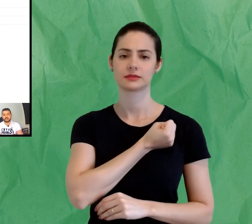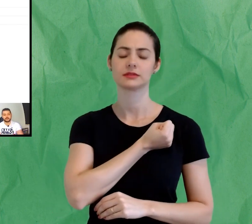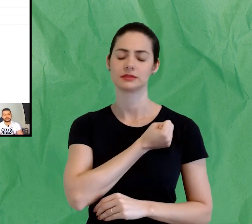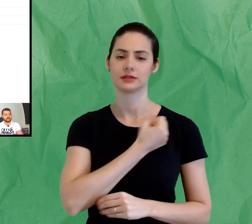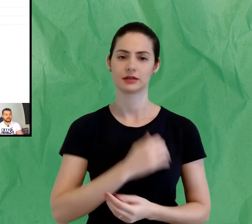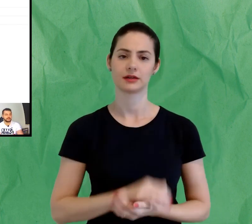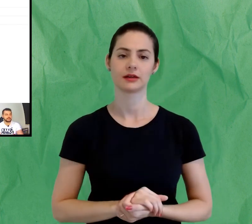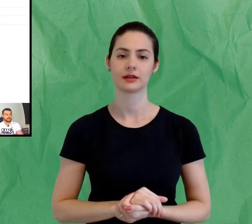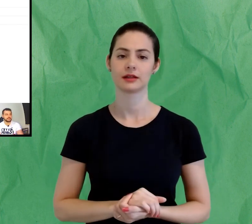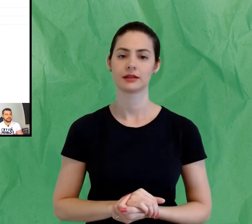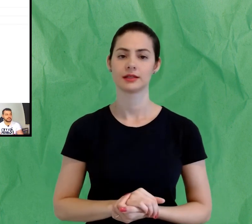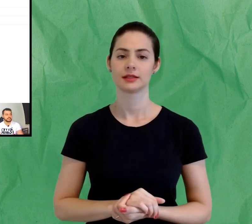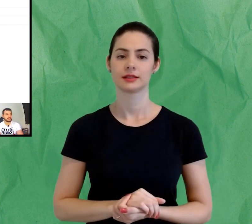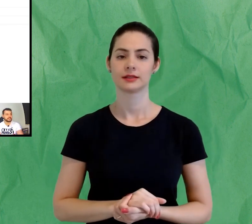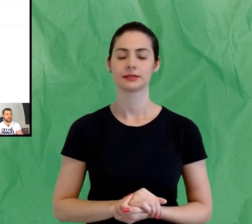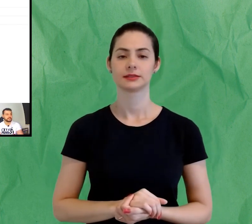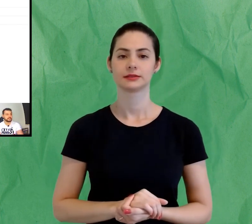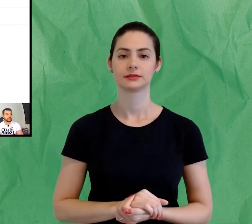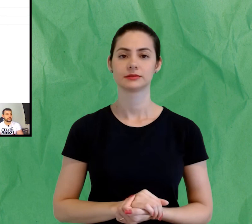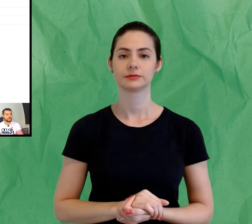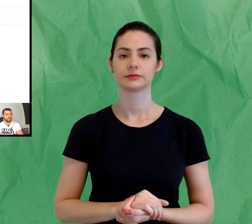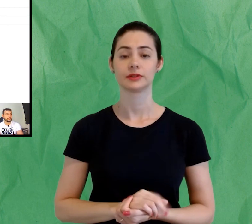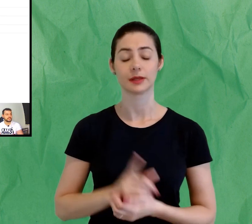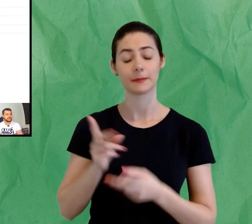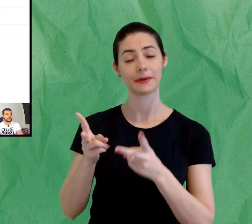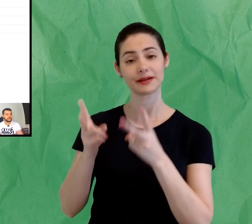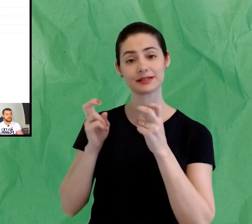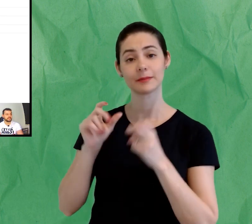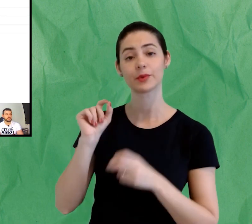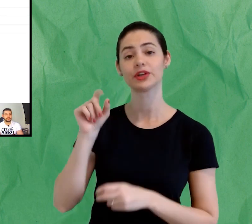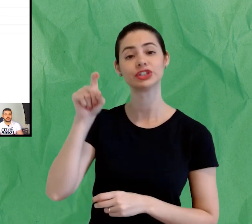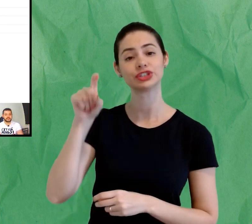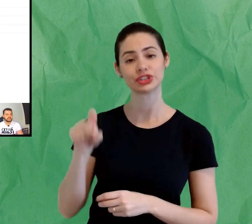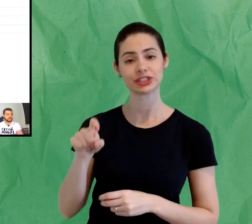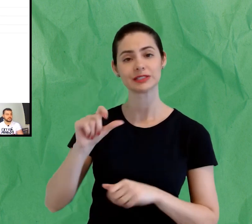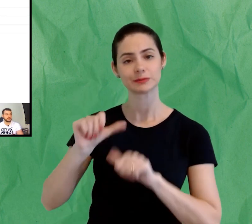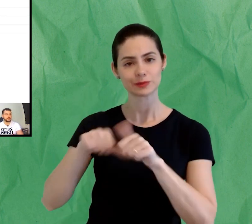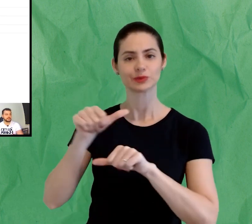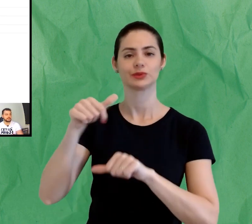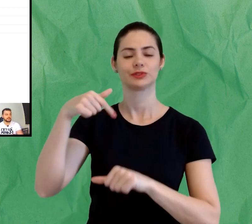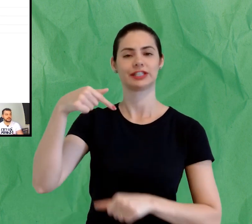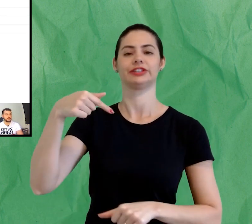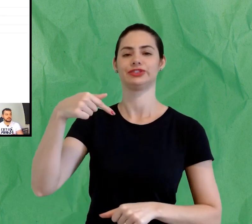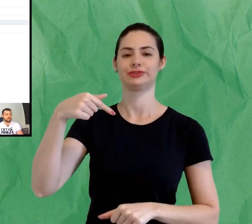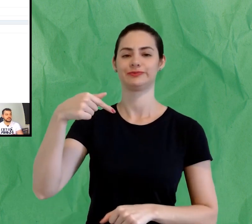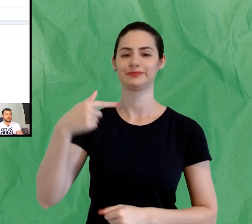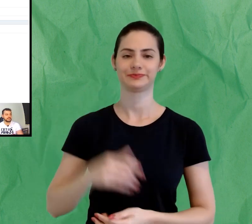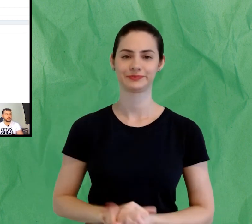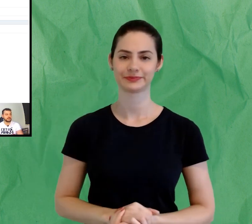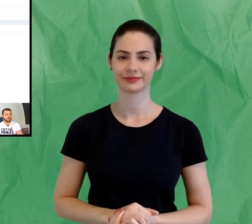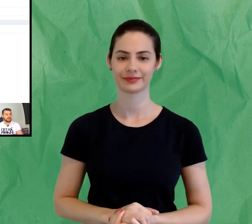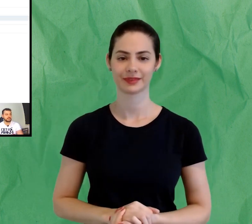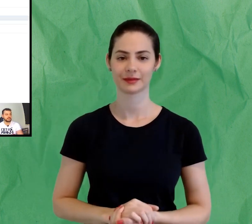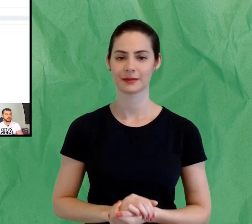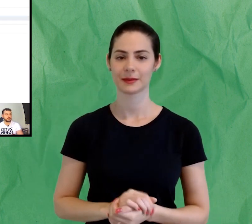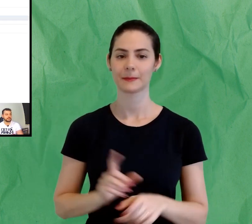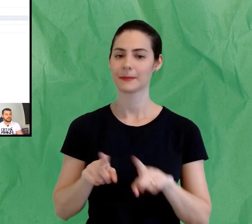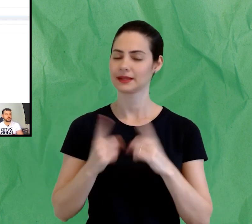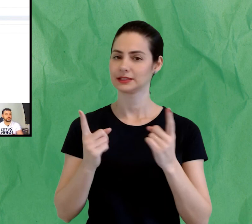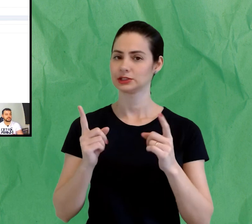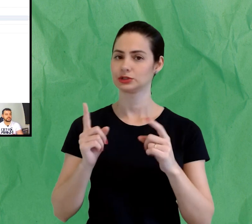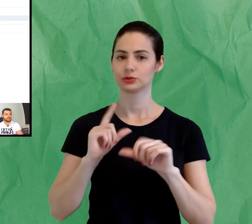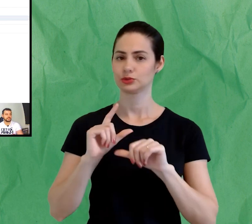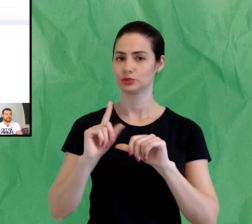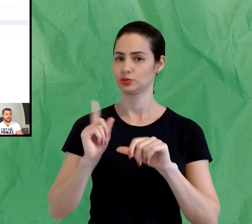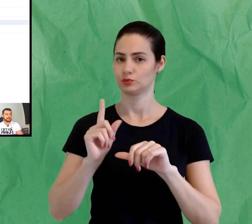ele é numérico, note que o meu x ali virou 7 numérico, mas ele não alterou o tipo